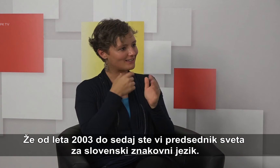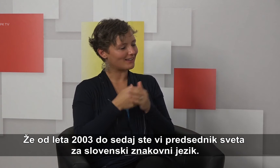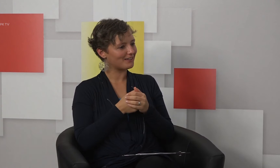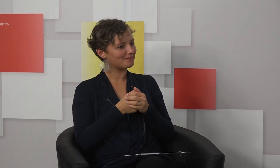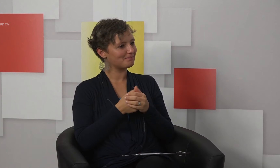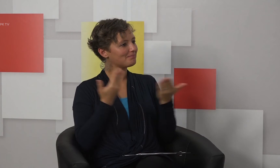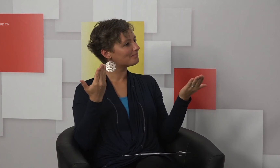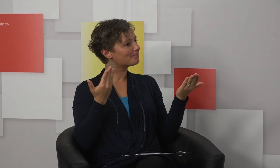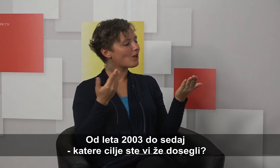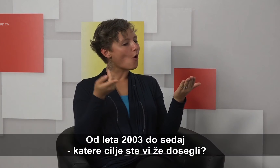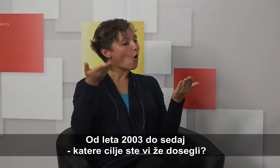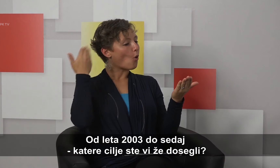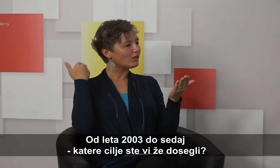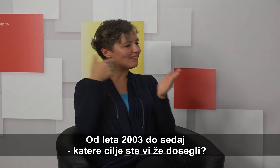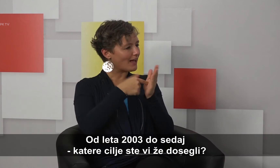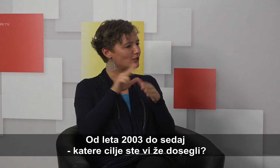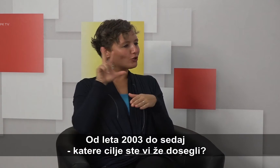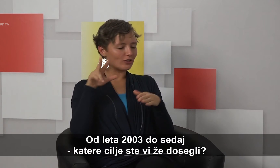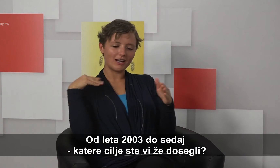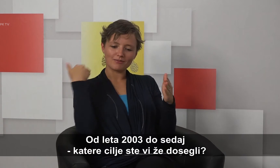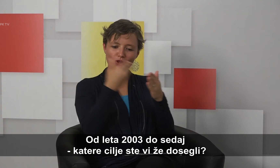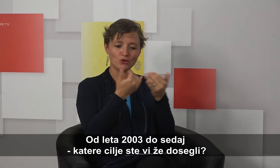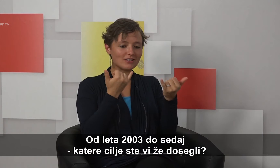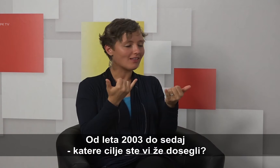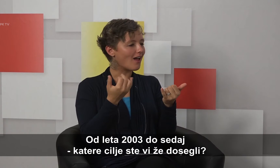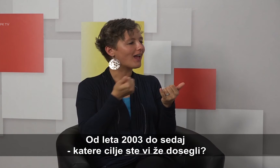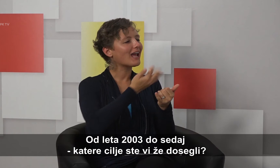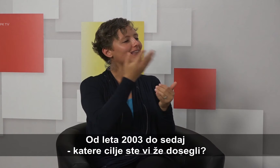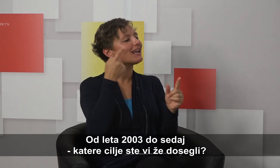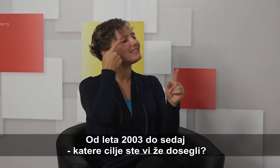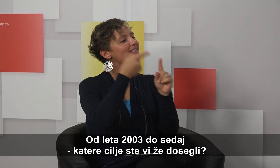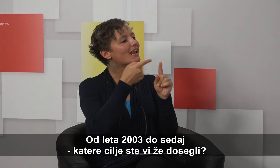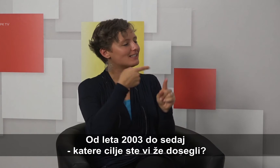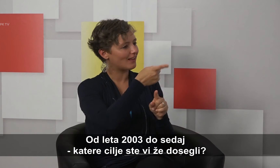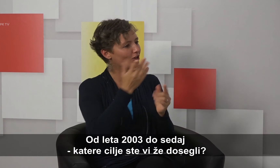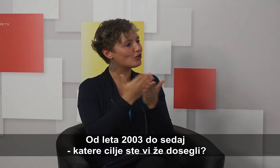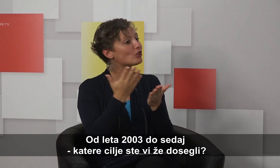jezik. Od 2003 do sedaj, katere cilje ste vi že